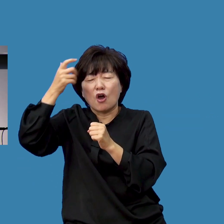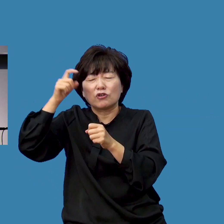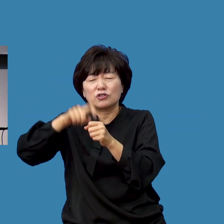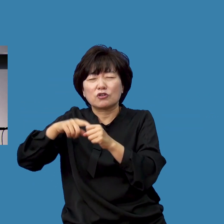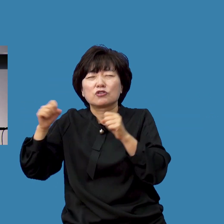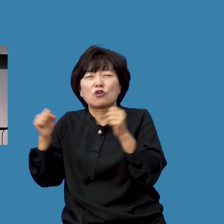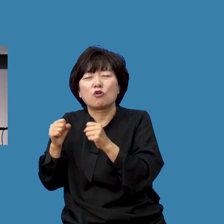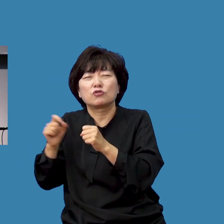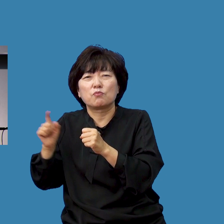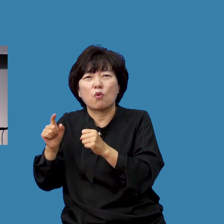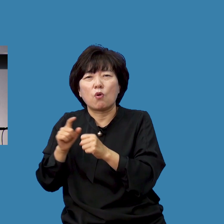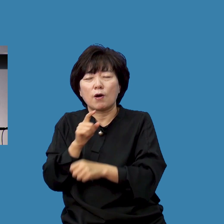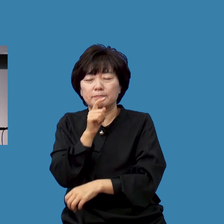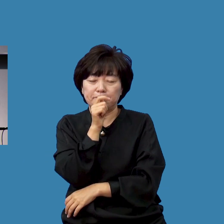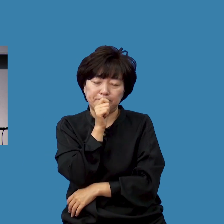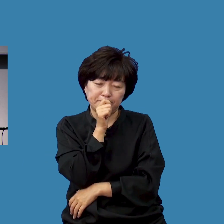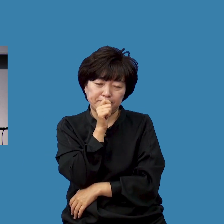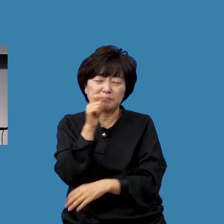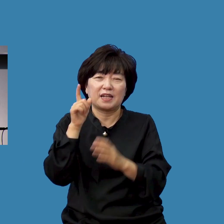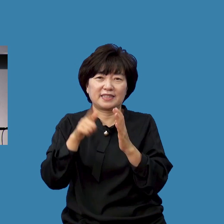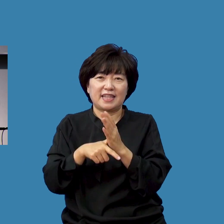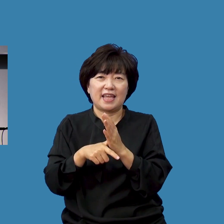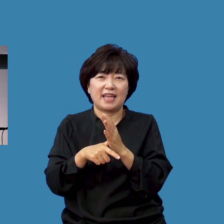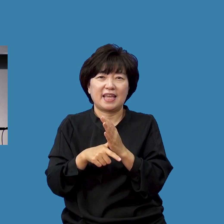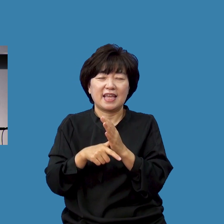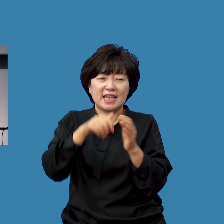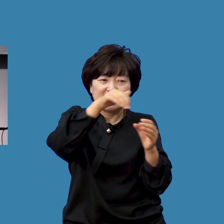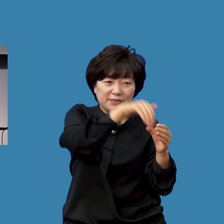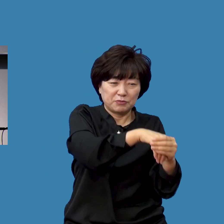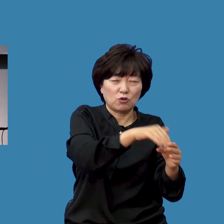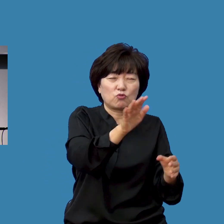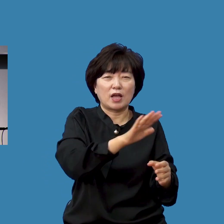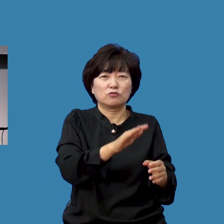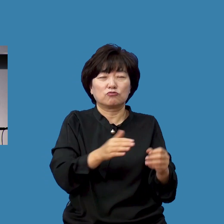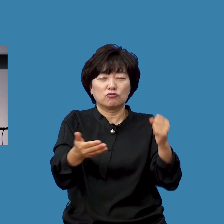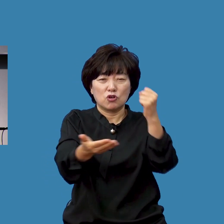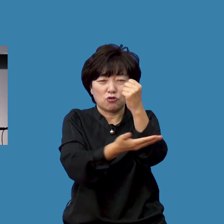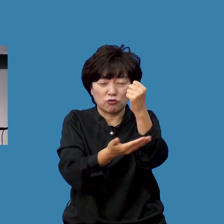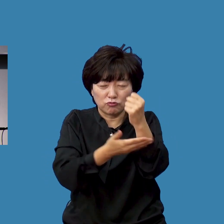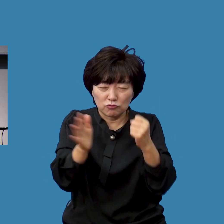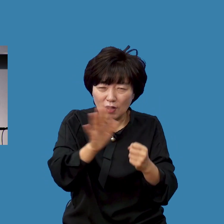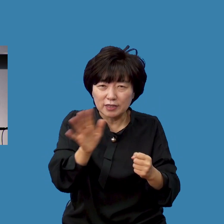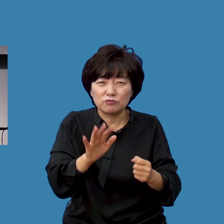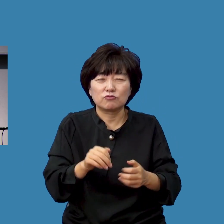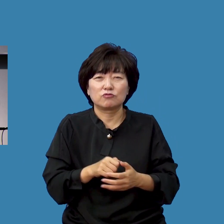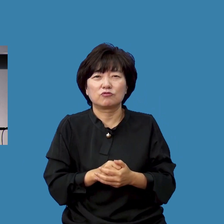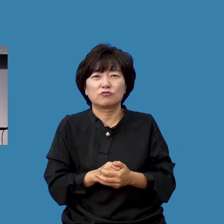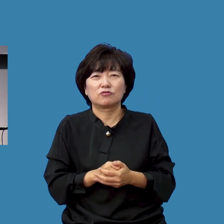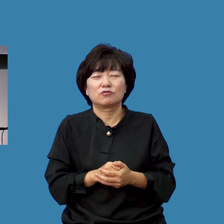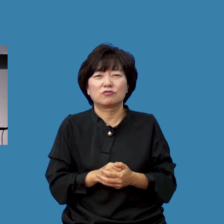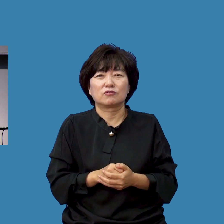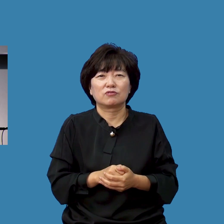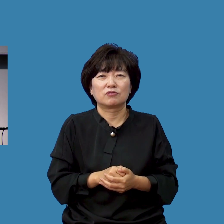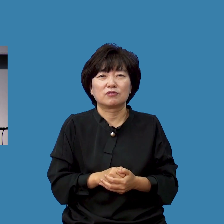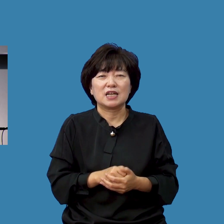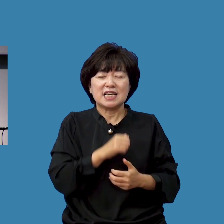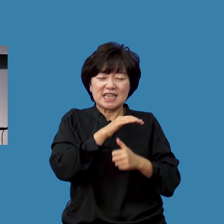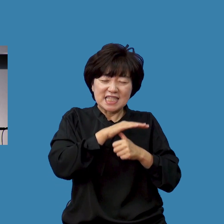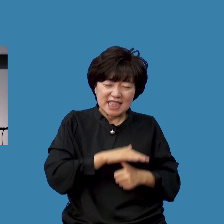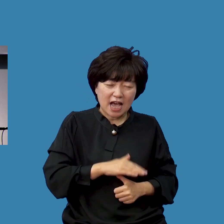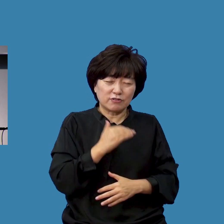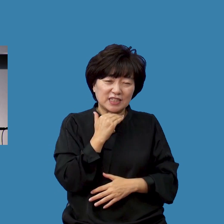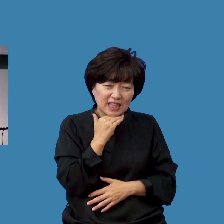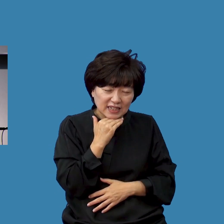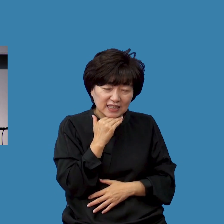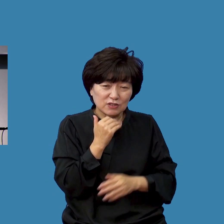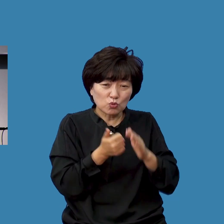있습니다. 겨울도. 영적인 겨울은 뭐냐면 그냥 침묵해야 되는 때야. 심는 것도 아니고 거두는 것은 더욱도